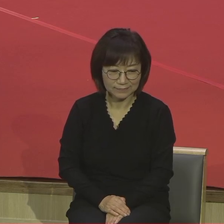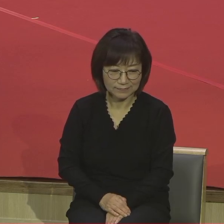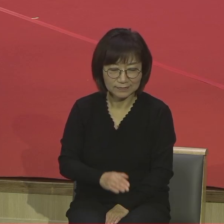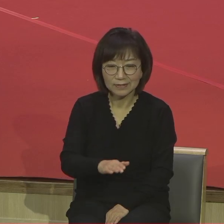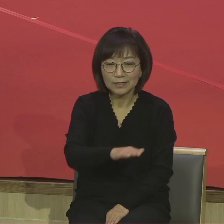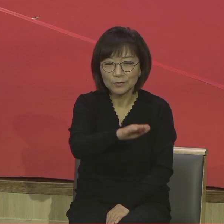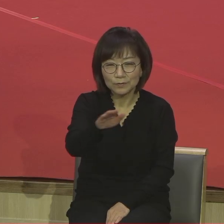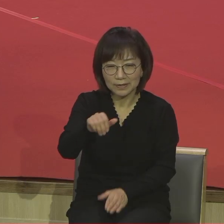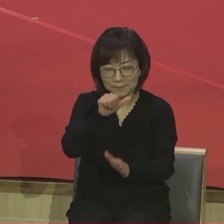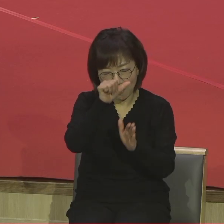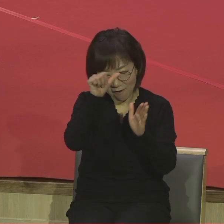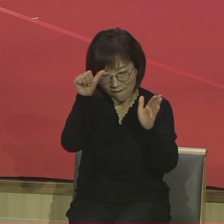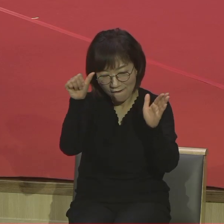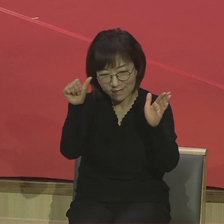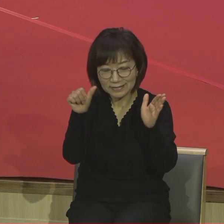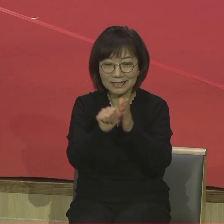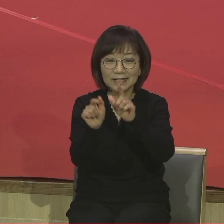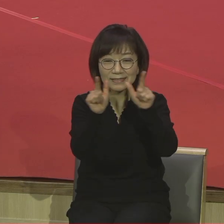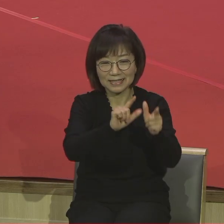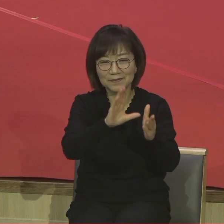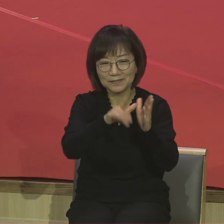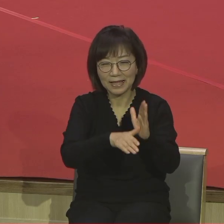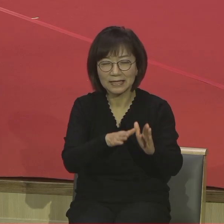인생의 참 소망이요 답이다.